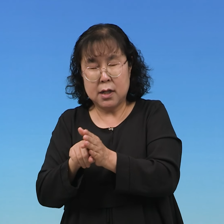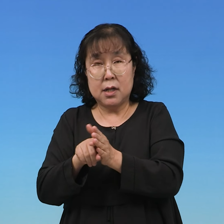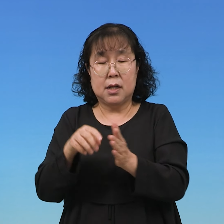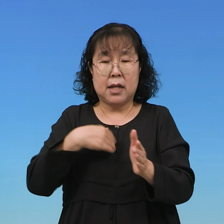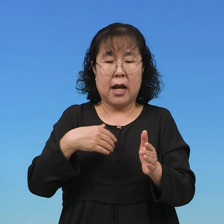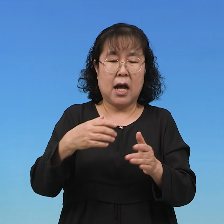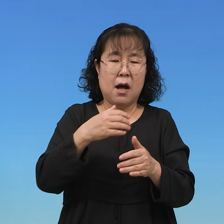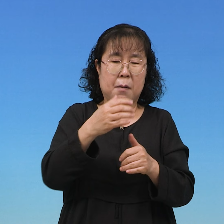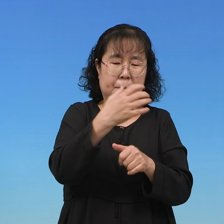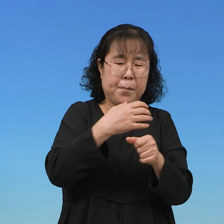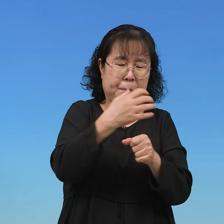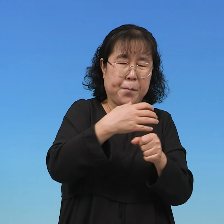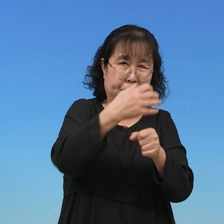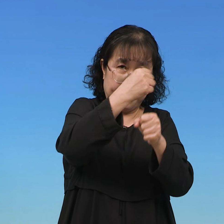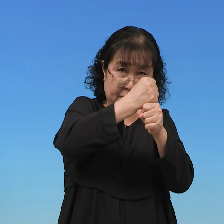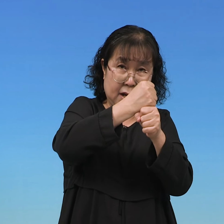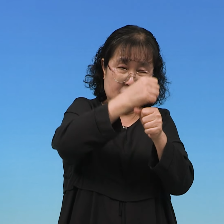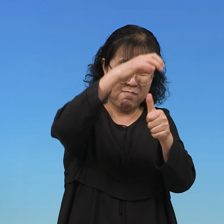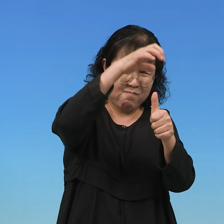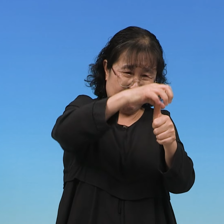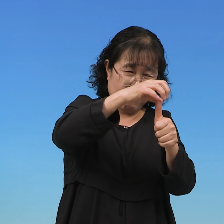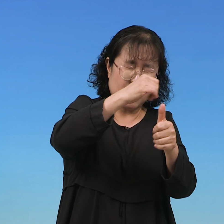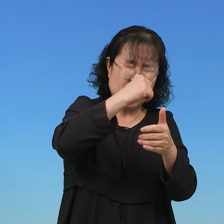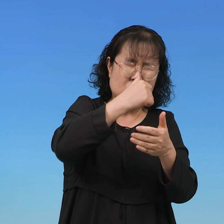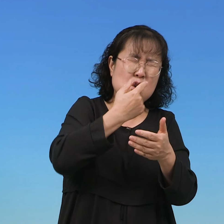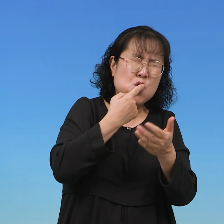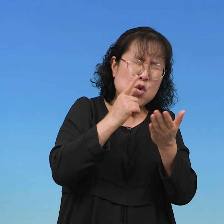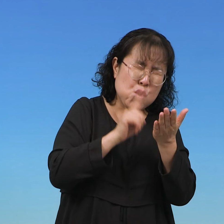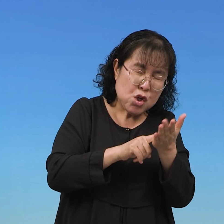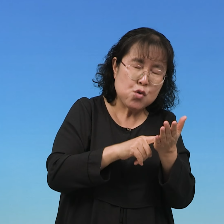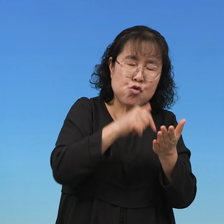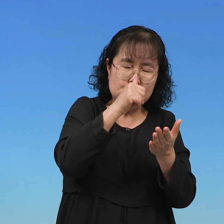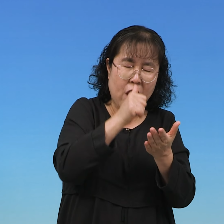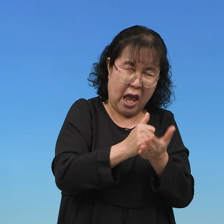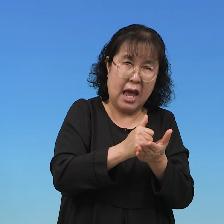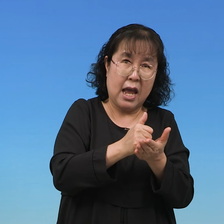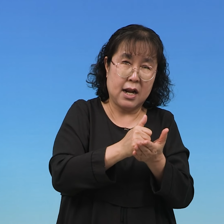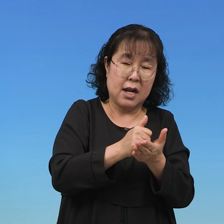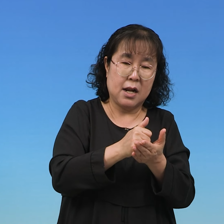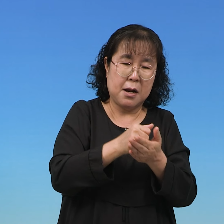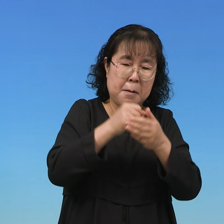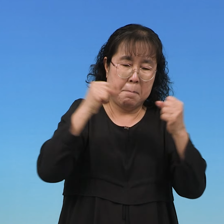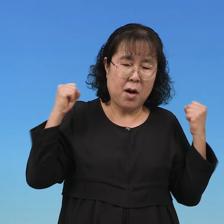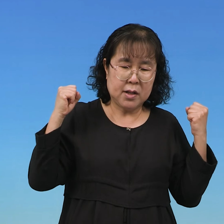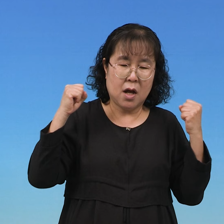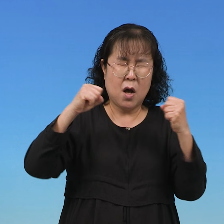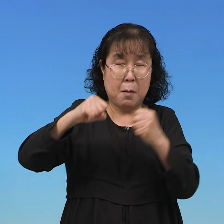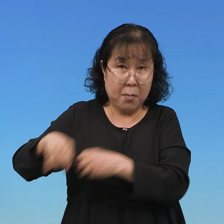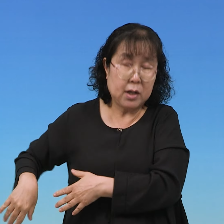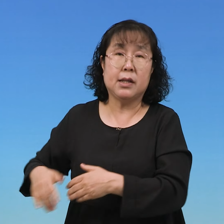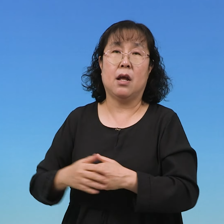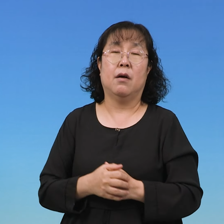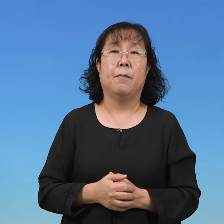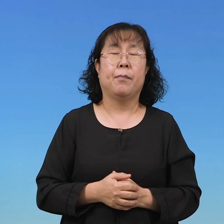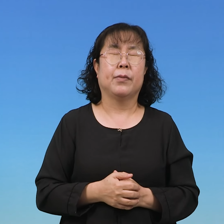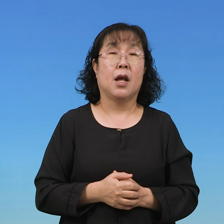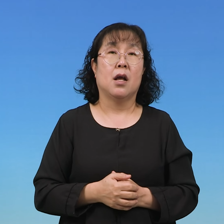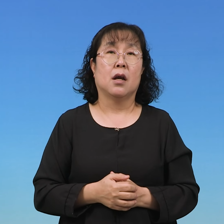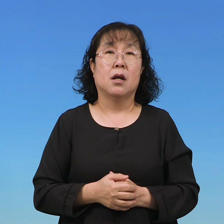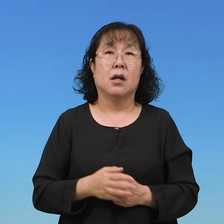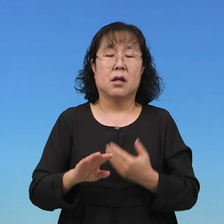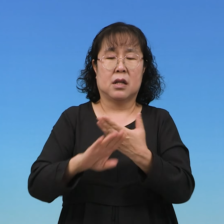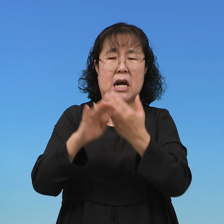이런 굉장히 우리 주변에 작아 보이고 사소해 보이지만 자꾸 비교하고 또 그 살리에르가 갖고 있는